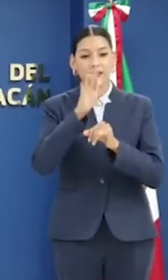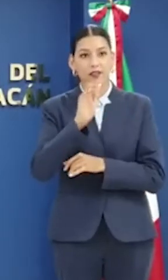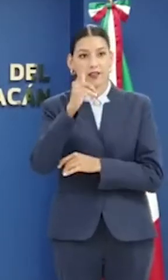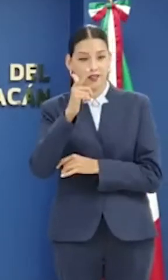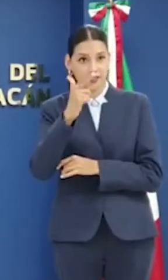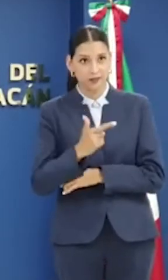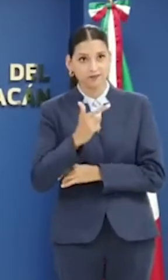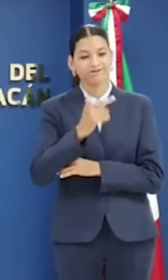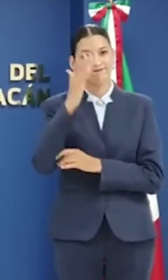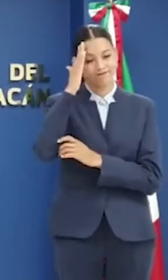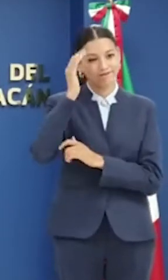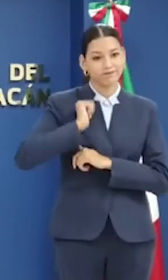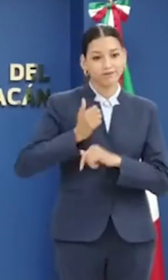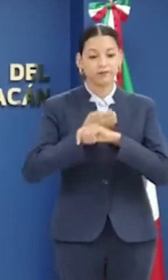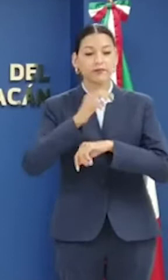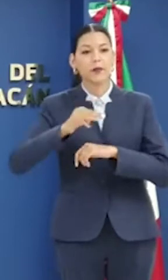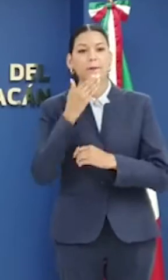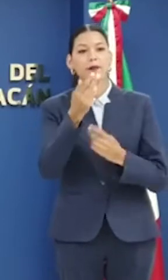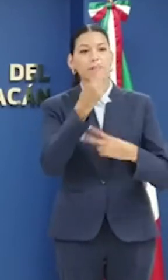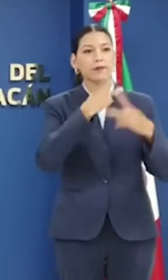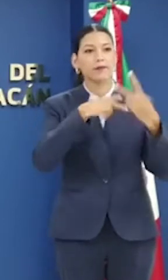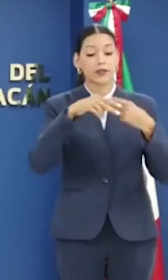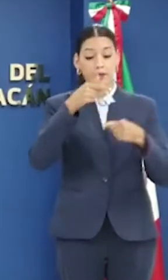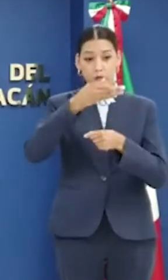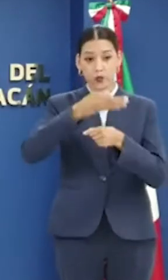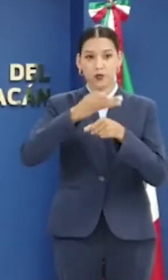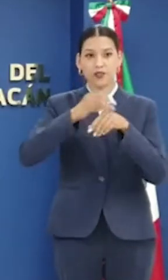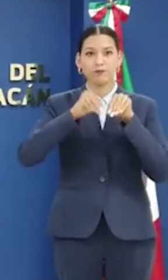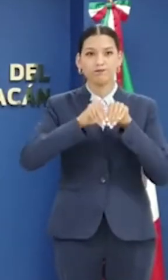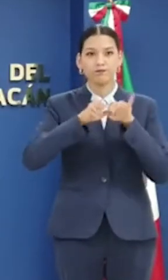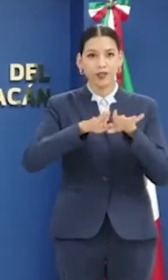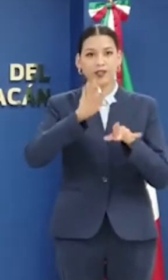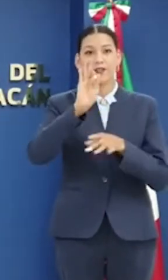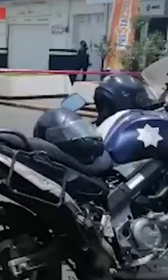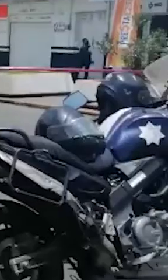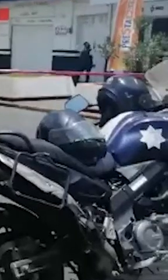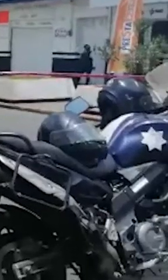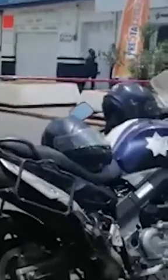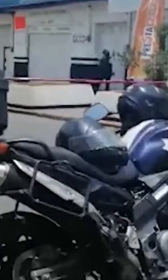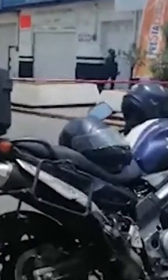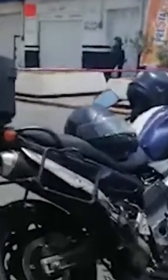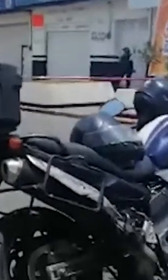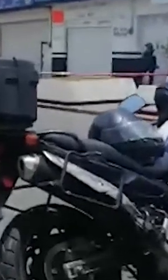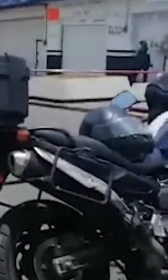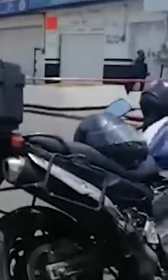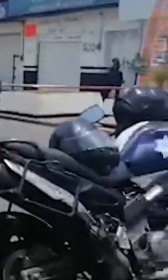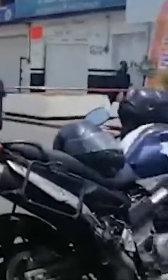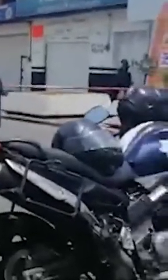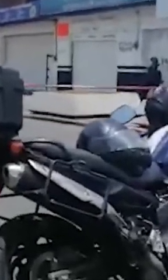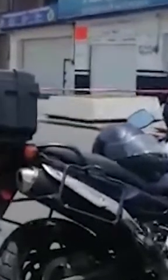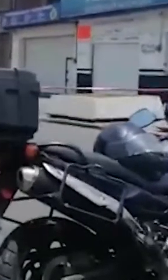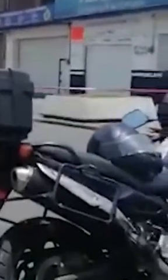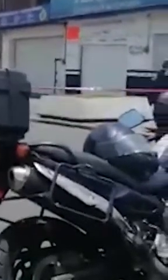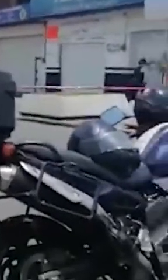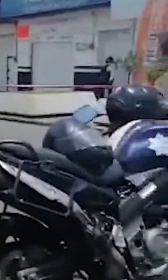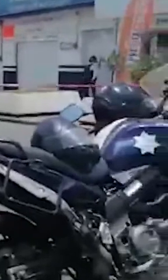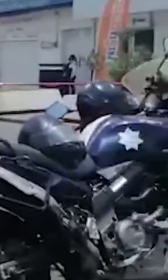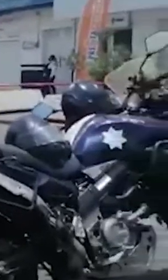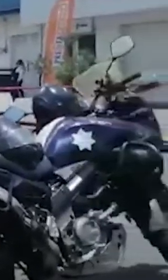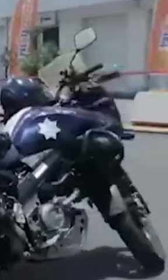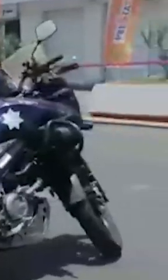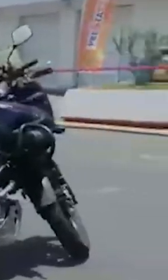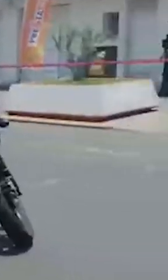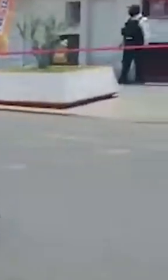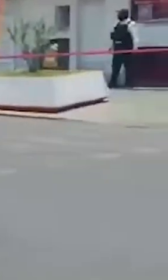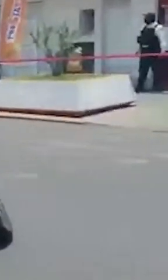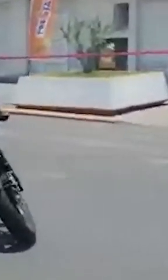al homicidio de Abraham Mendoza Mendoza. El fiscal Adrián López Solís ofreció una rueda de